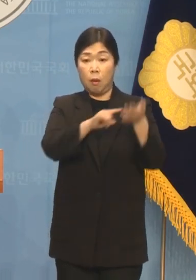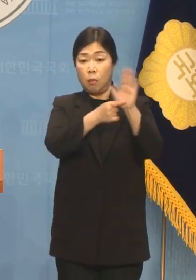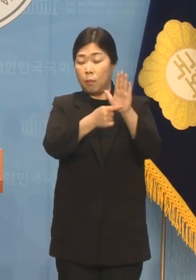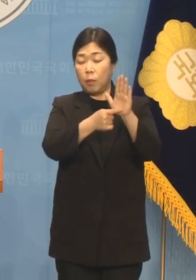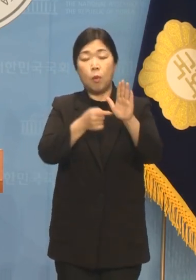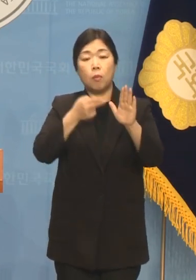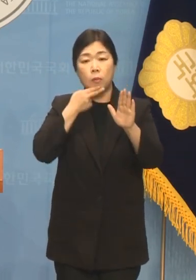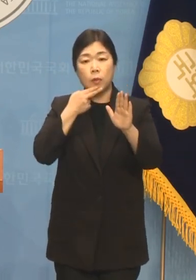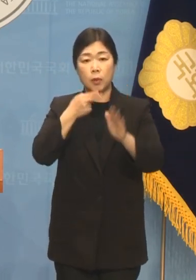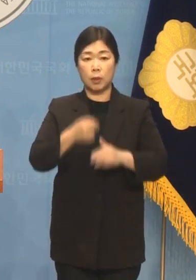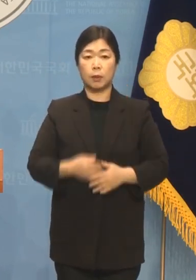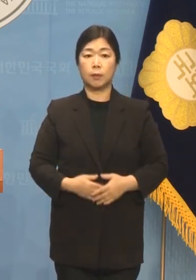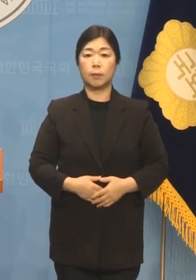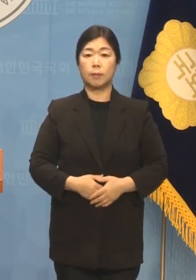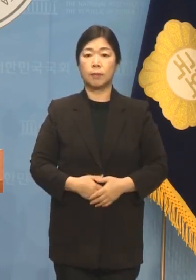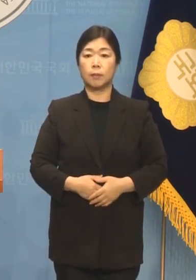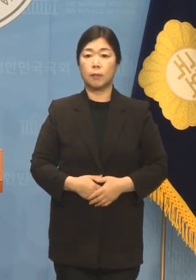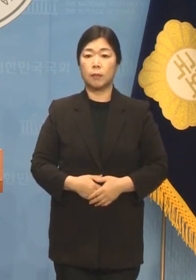못하고 있습니다.